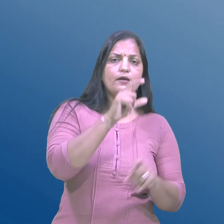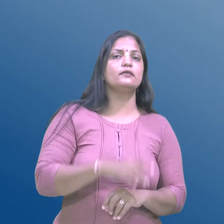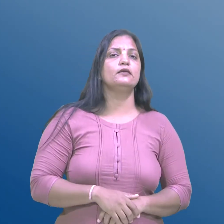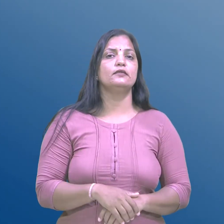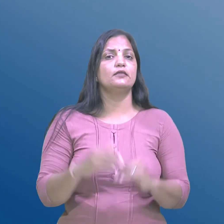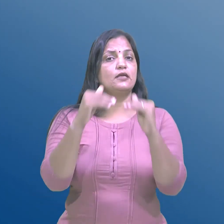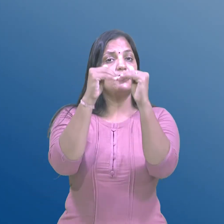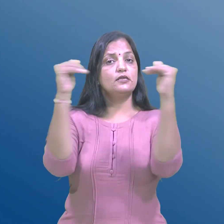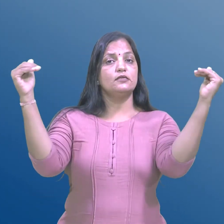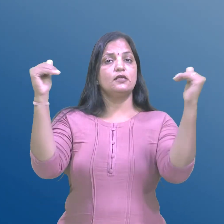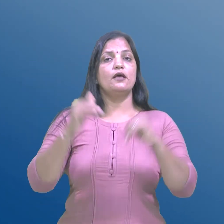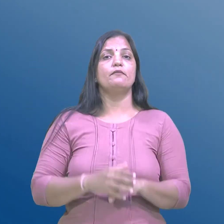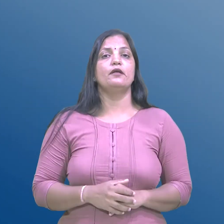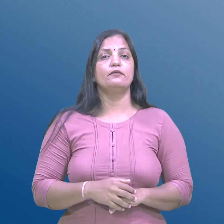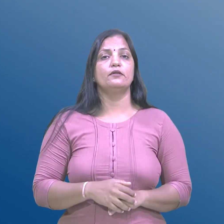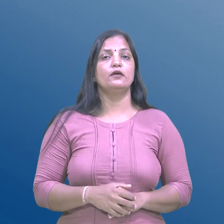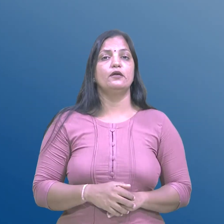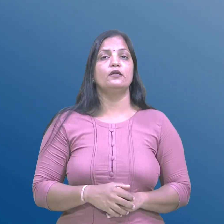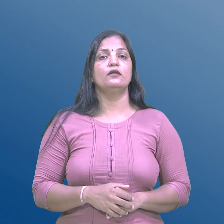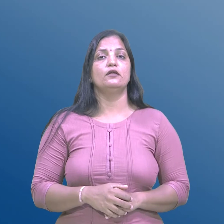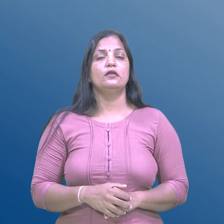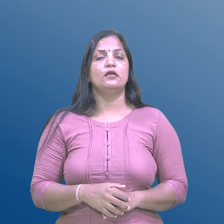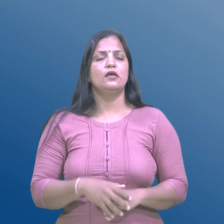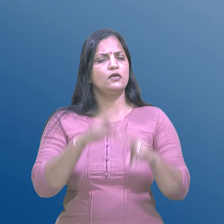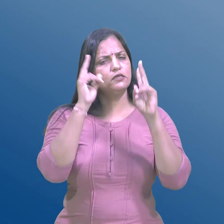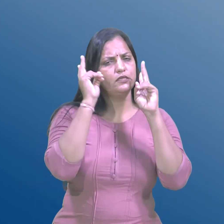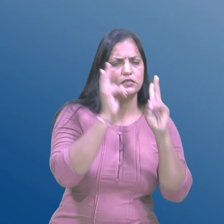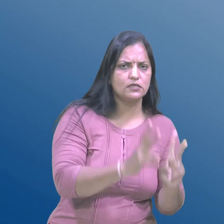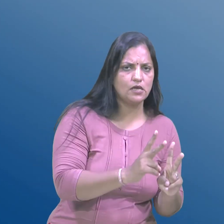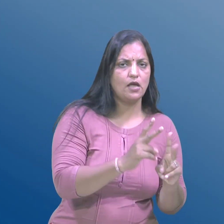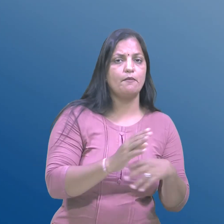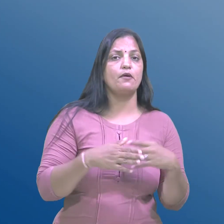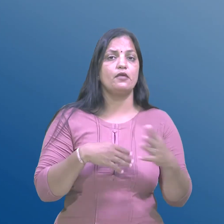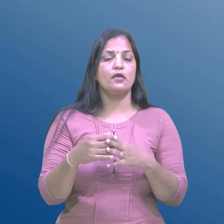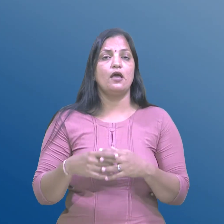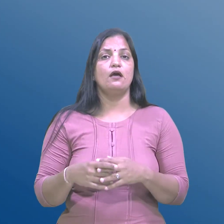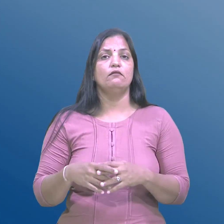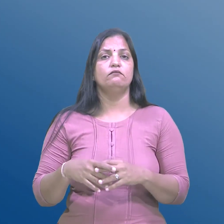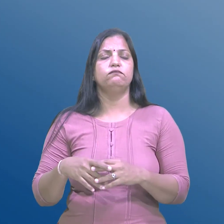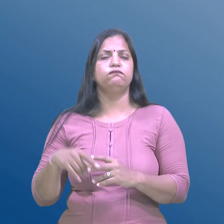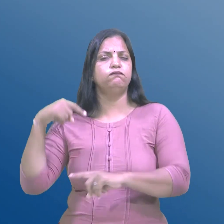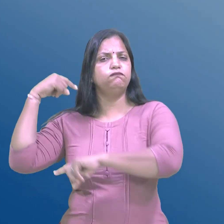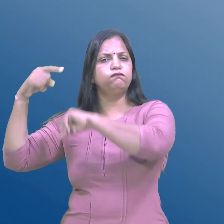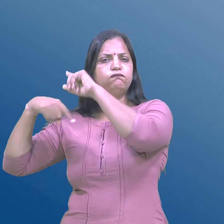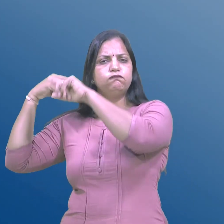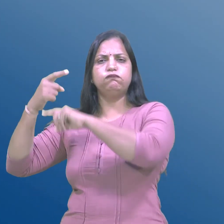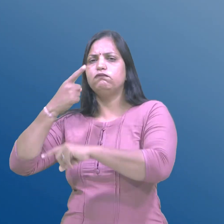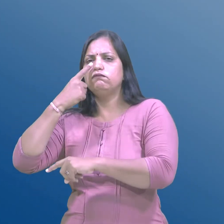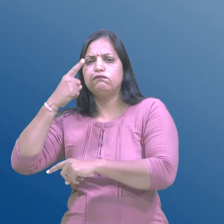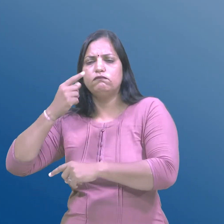સમાન રીતે સ્થાયી કે અસ્થાયી વારસાઈ સંપત્તિ વસાવવાનો,